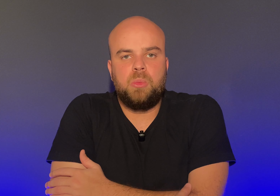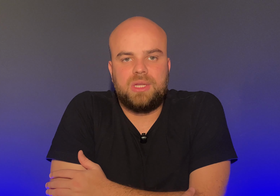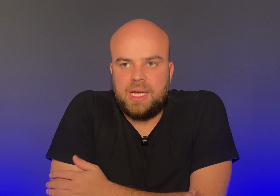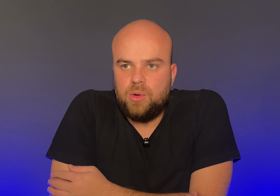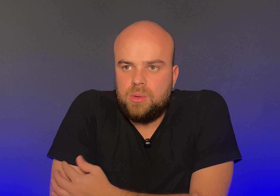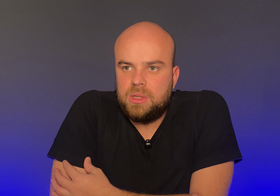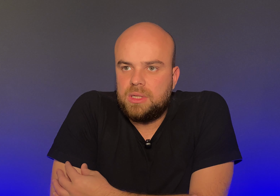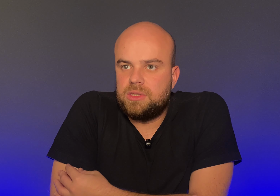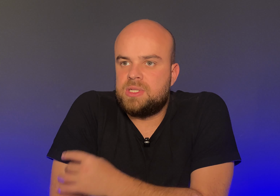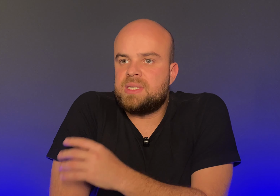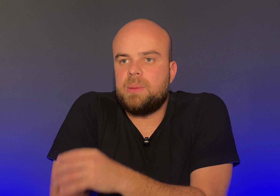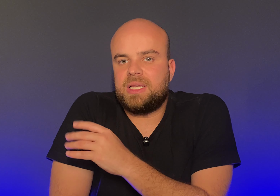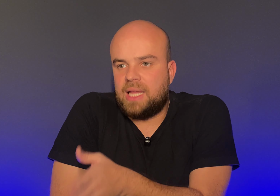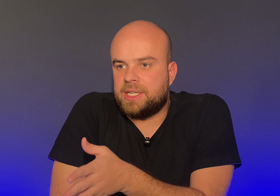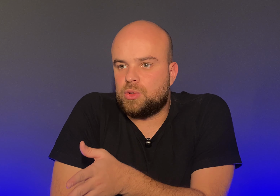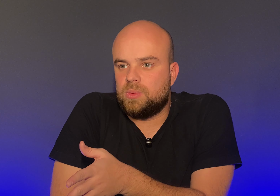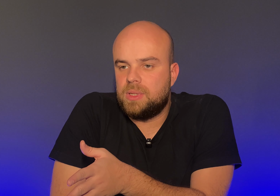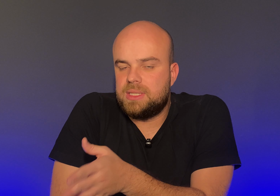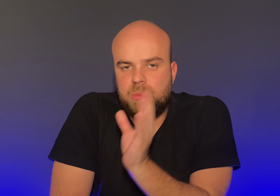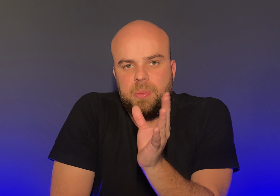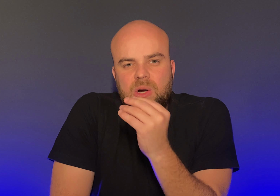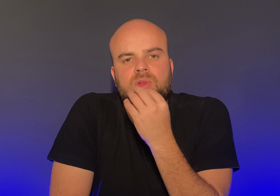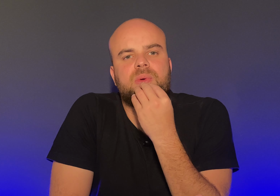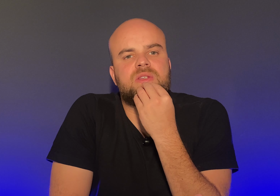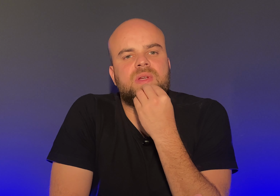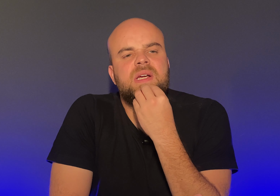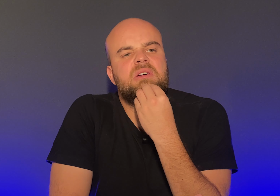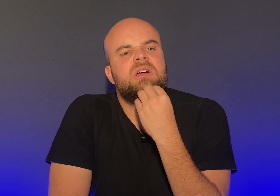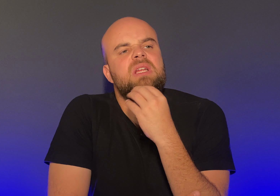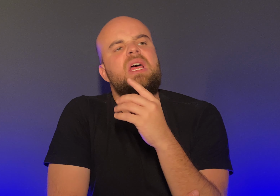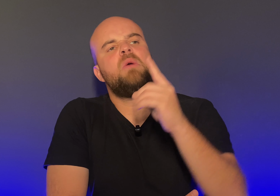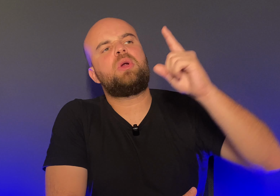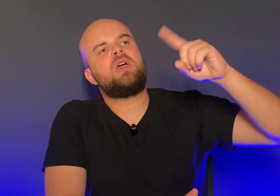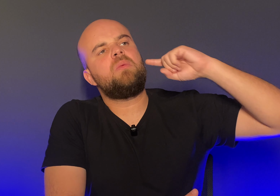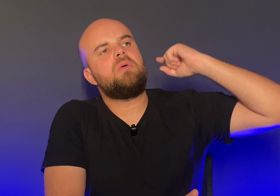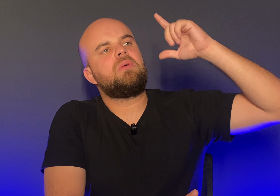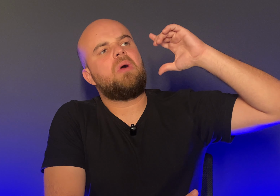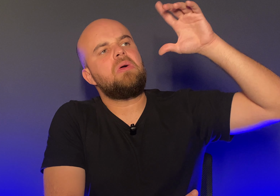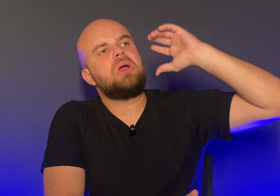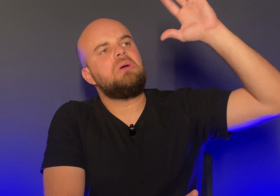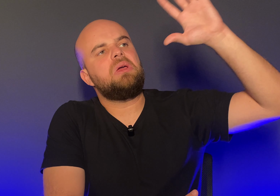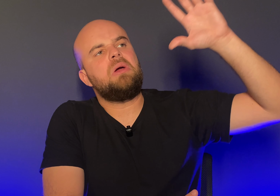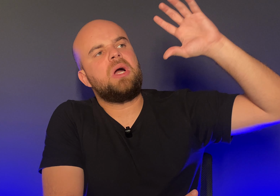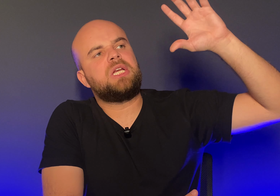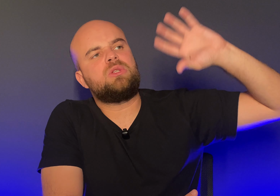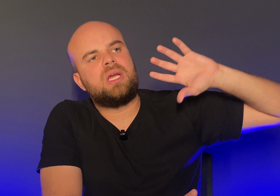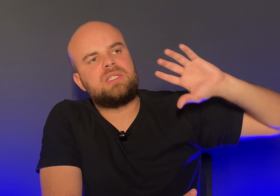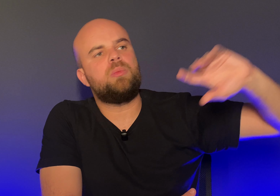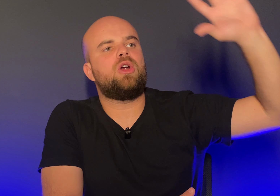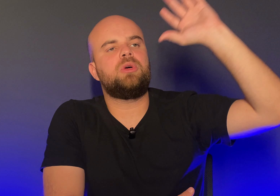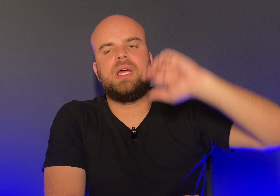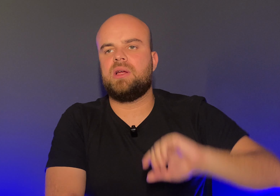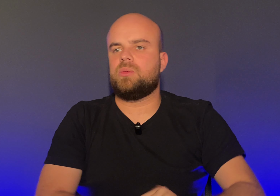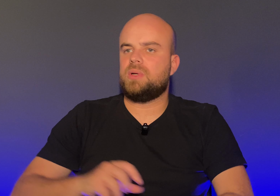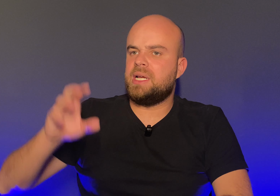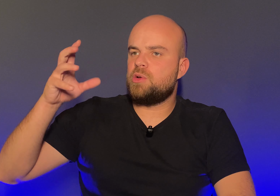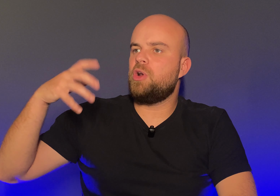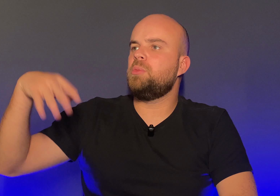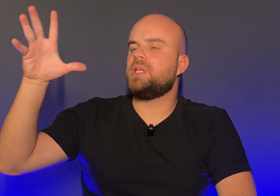o melhor modelo do sistema tático sempre pergunto isso né não porque qualquer eu acredito que esse é o melhor modelo Esse é o melhor